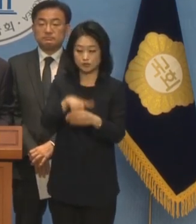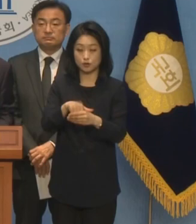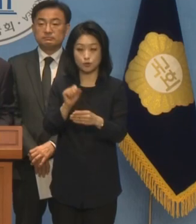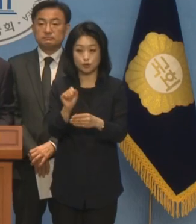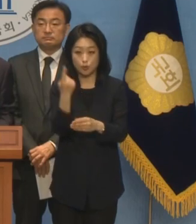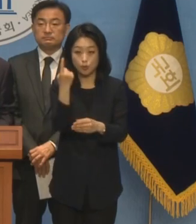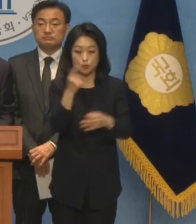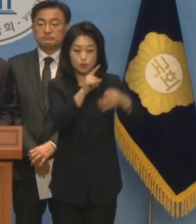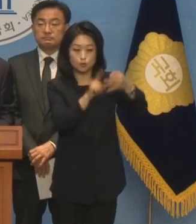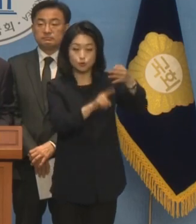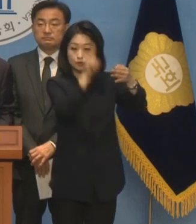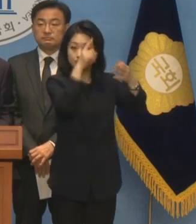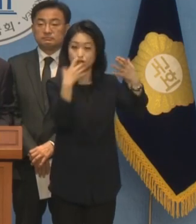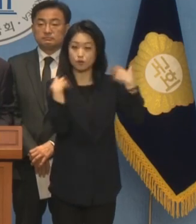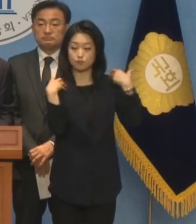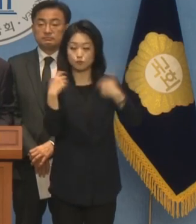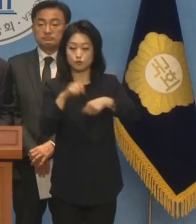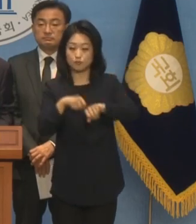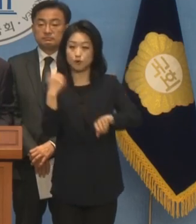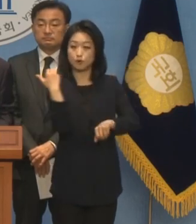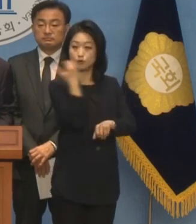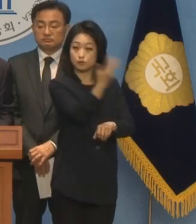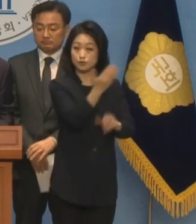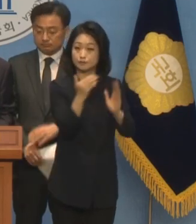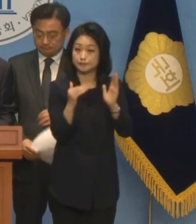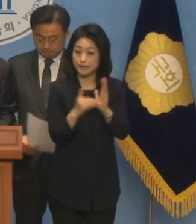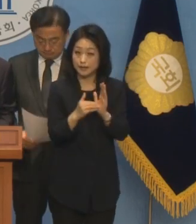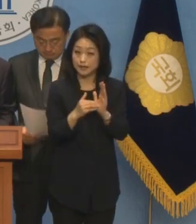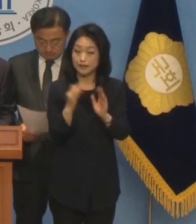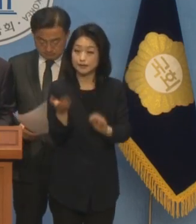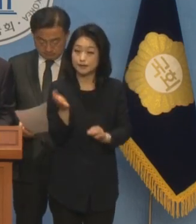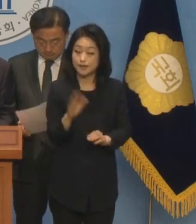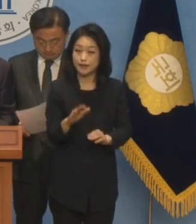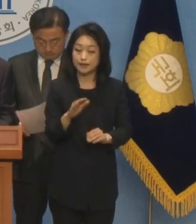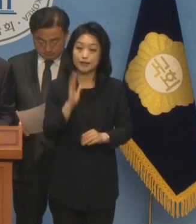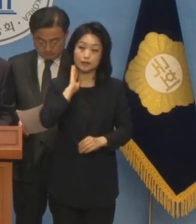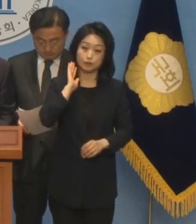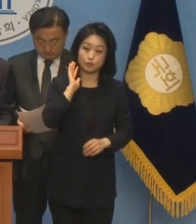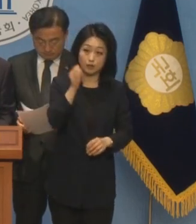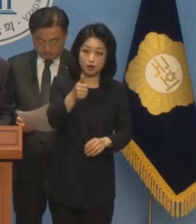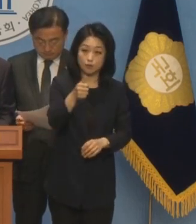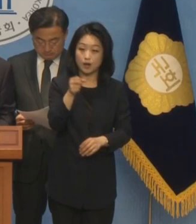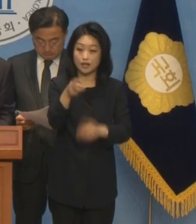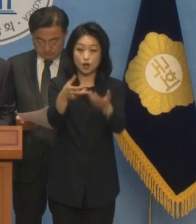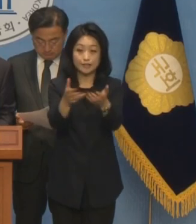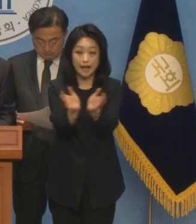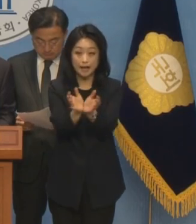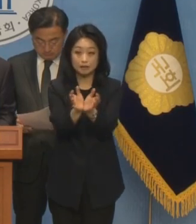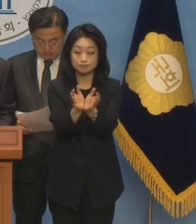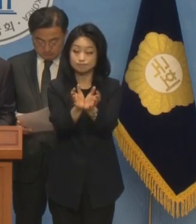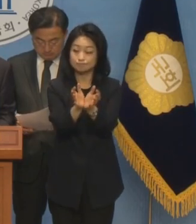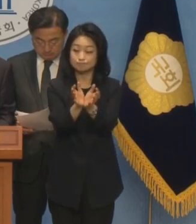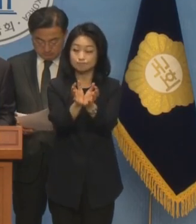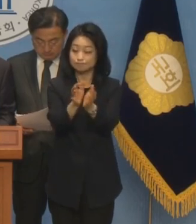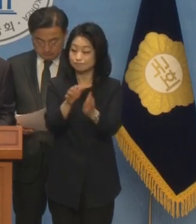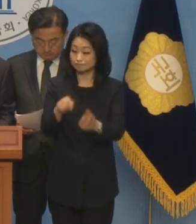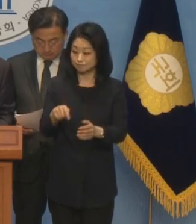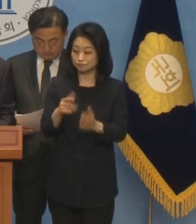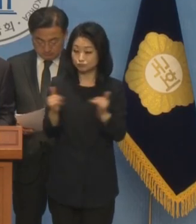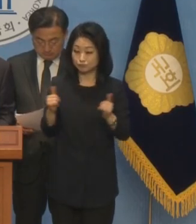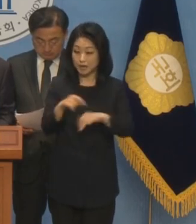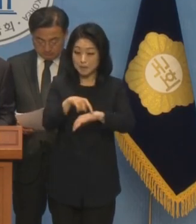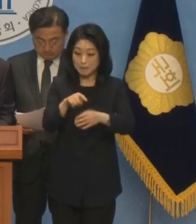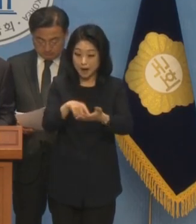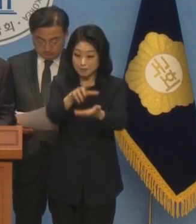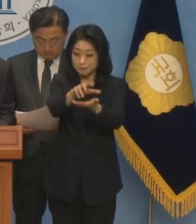윤성열 정권을 심했습니다 그러나 대통령과 여당은 여전히 민심을 받아들이지